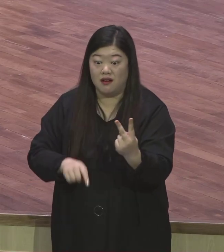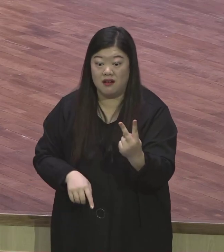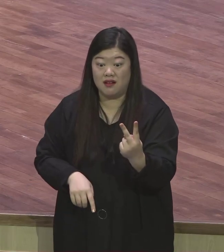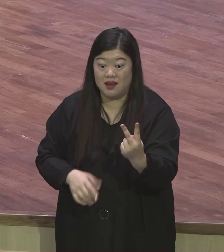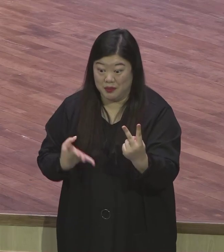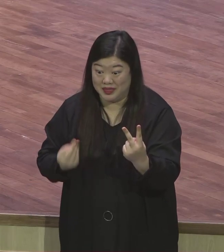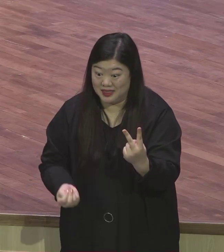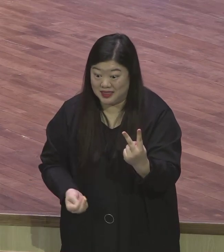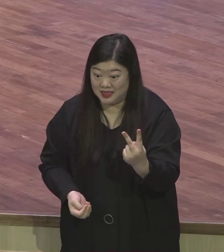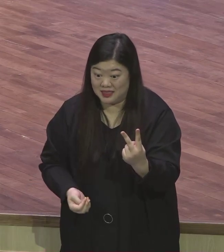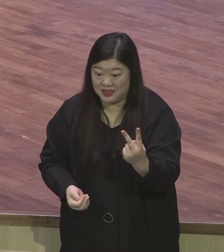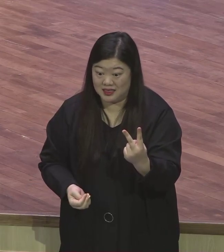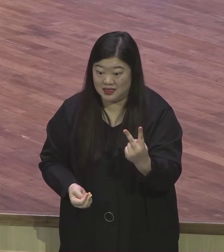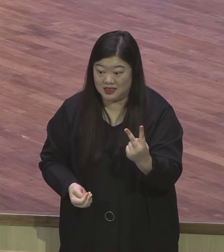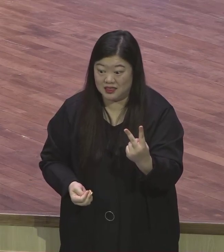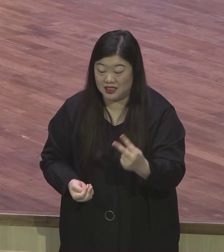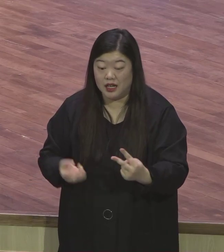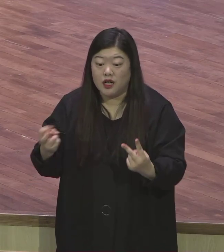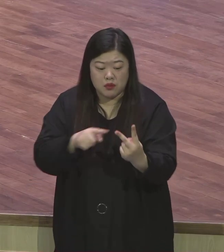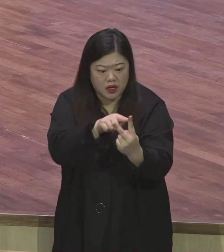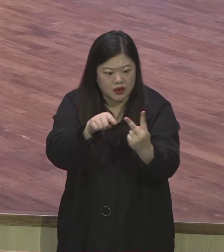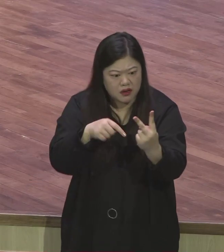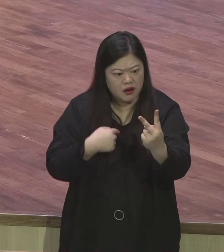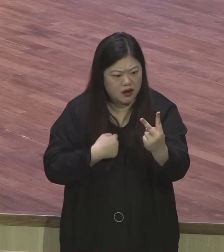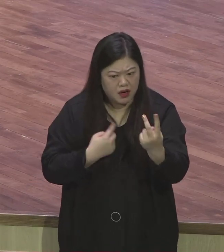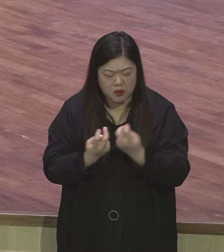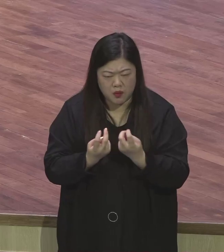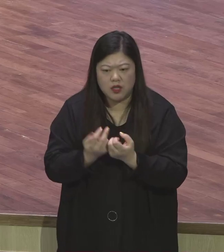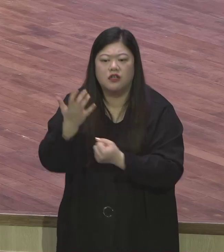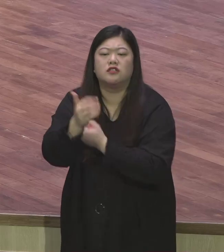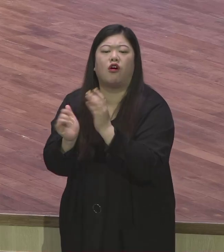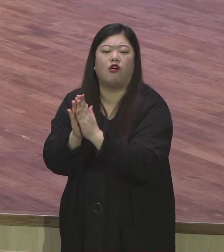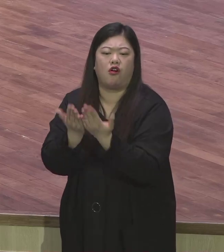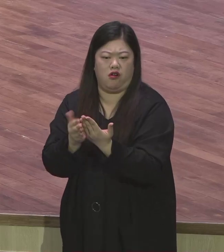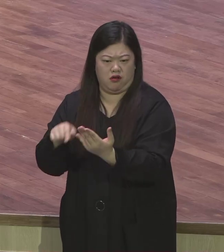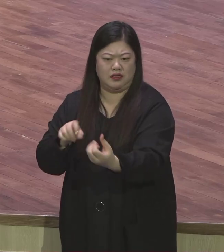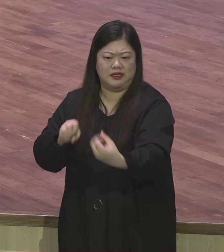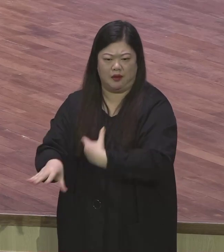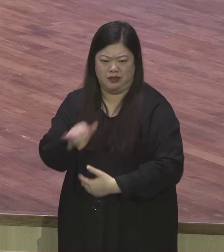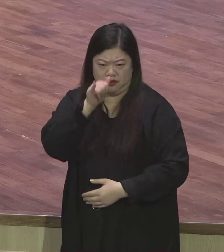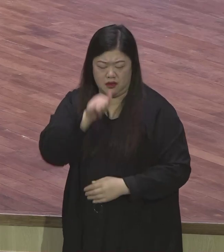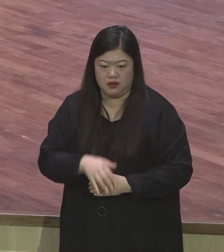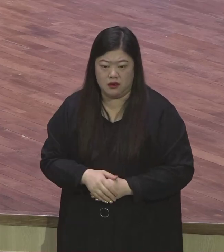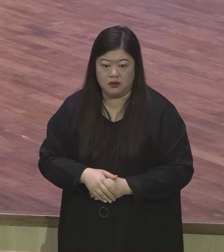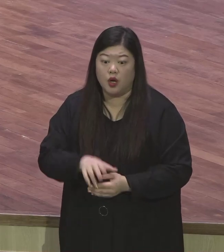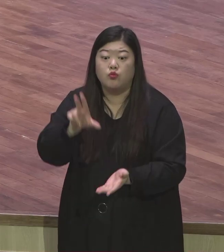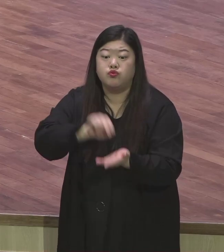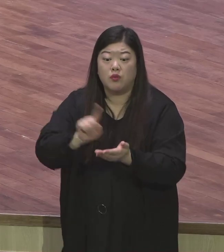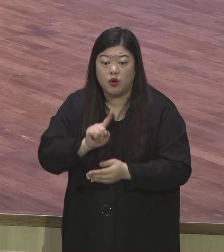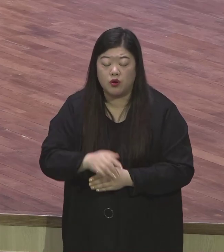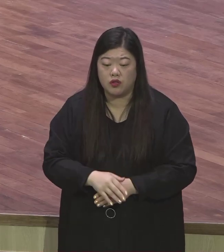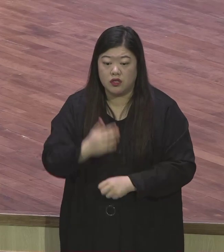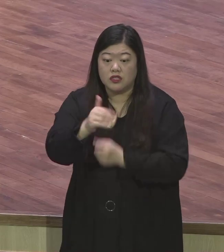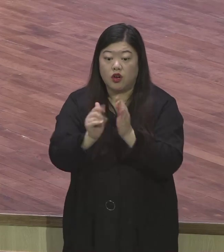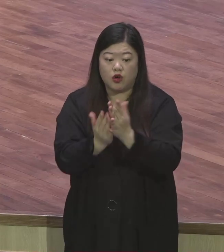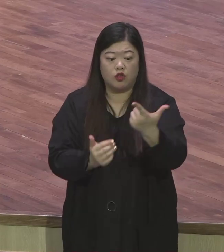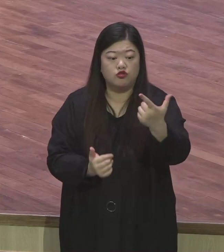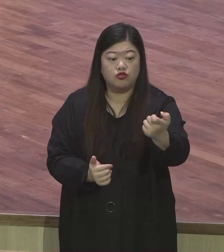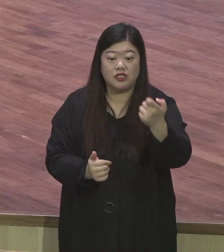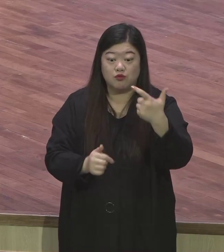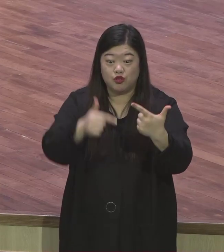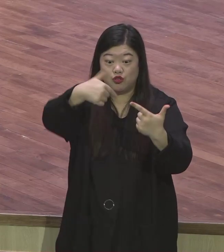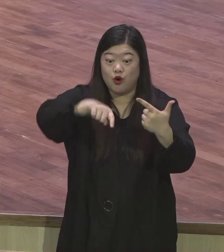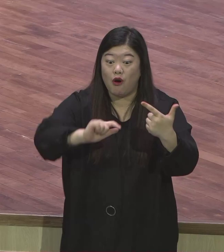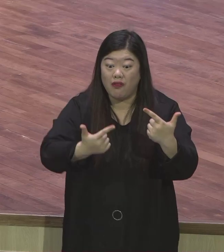66권 거기에 어떻게 해야 될 것이 들어 있습니다. 그런데 66권이 장수로만